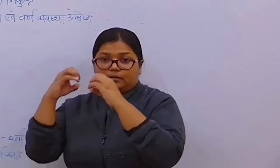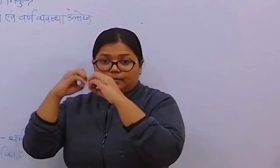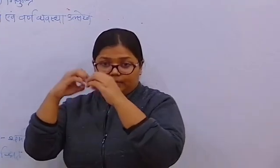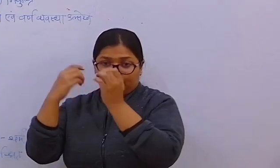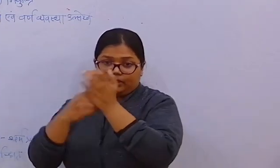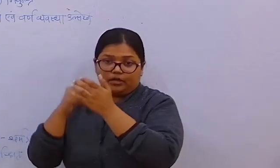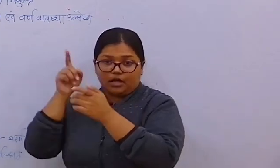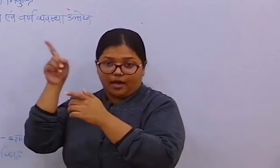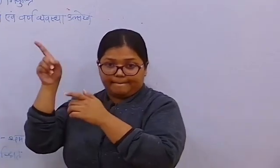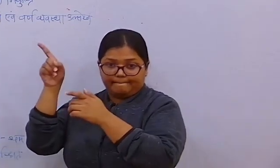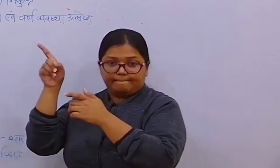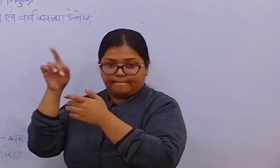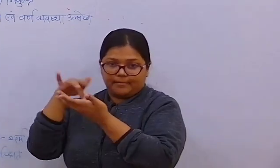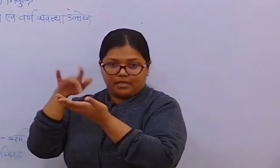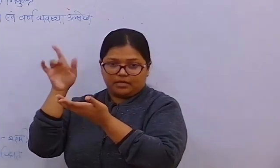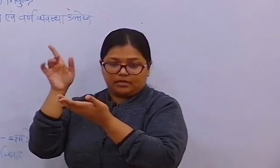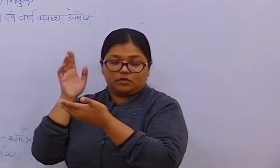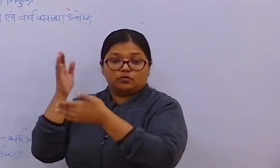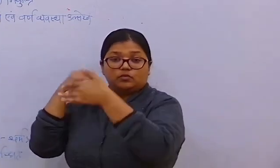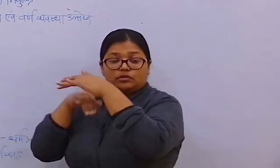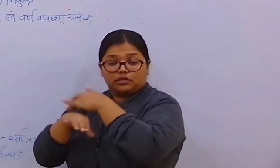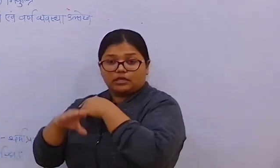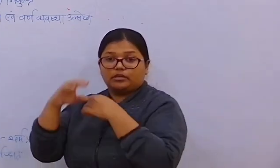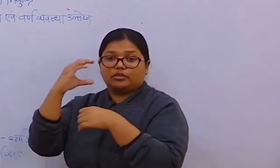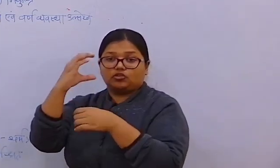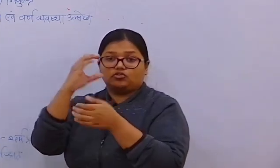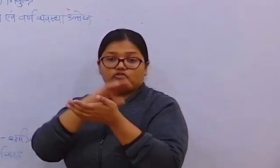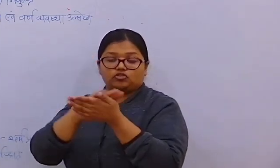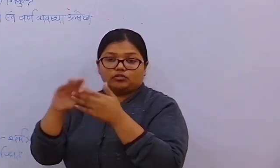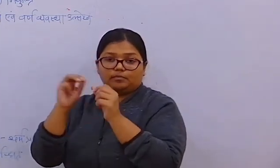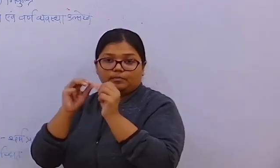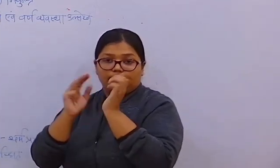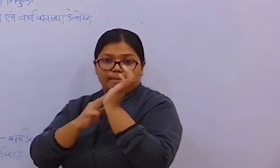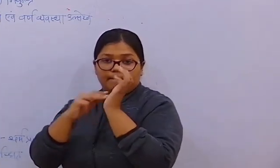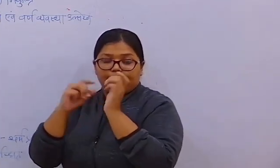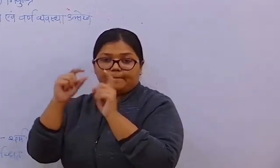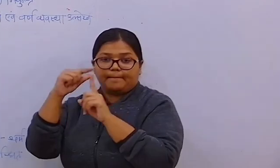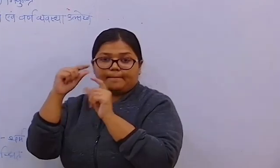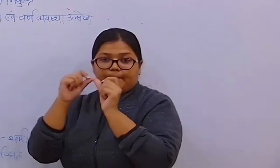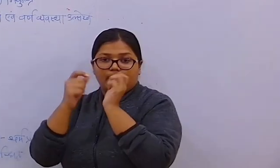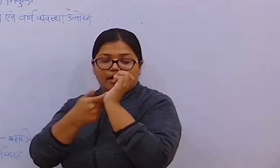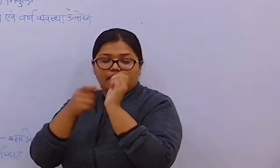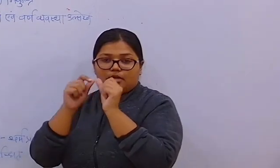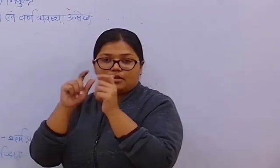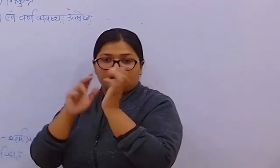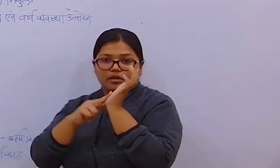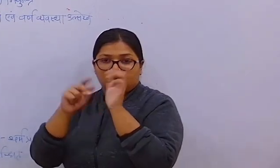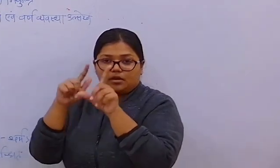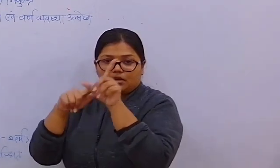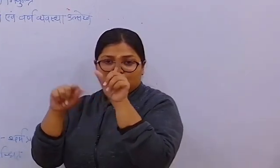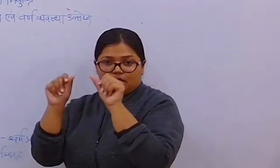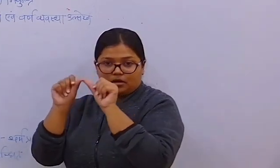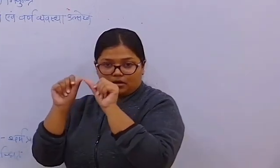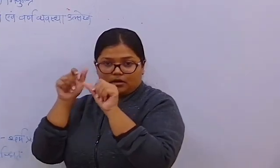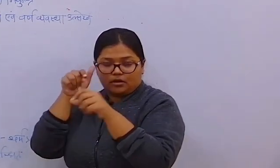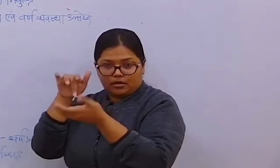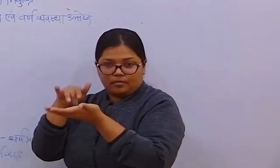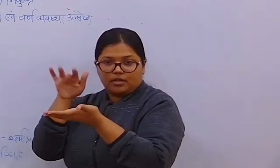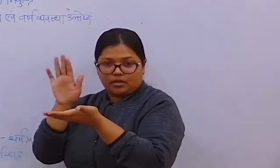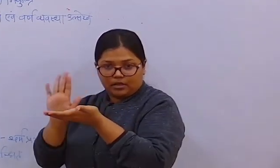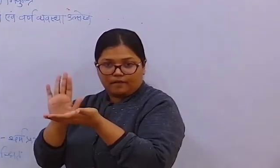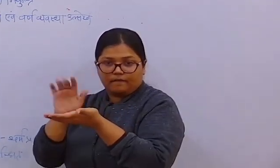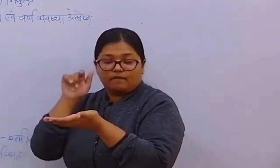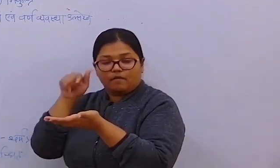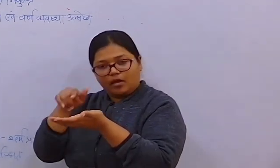लरिया एरे राज स्तंभ लेख बिहार के चंपारण में स्थित है। क्लियर है?